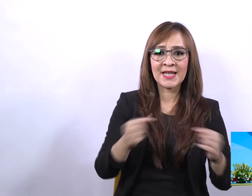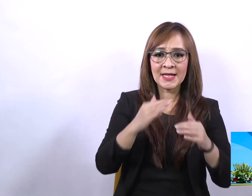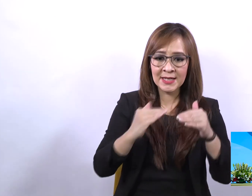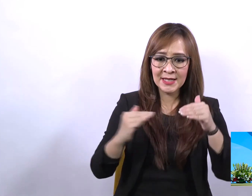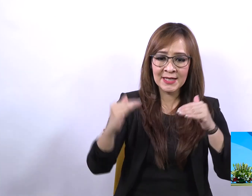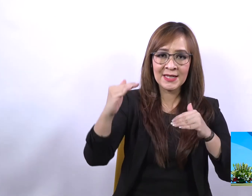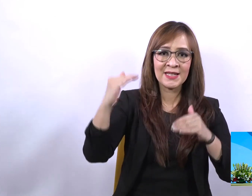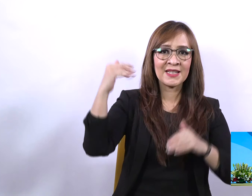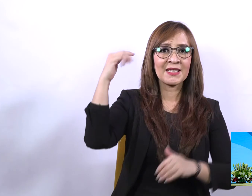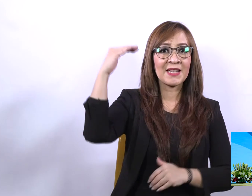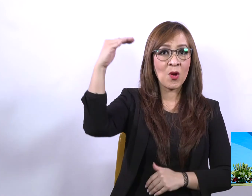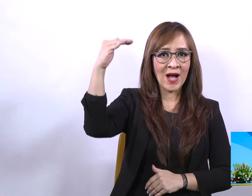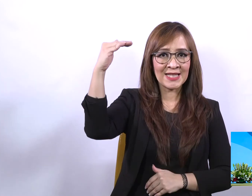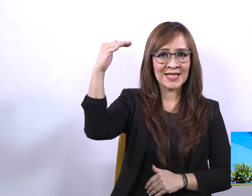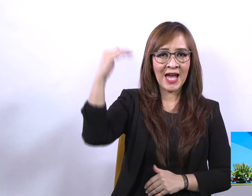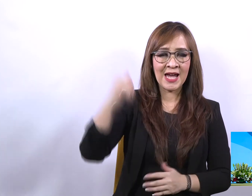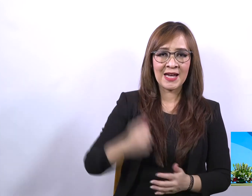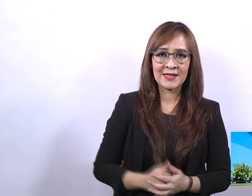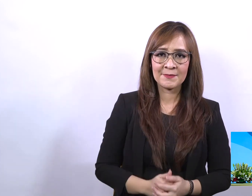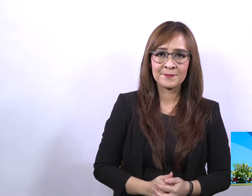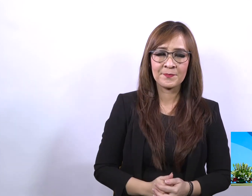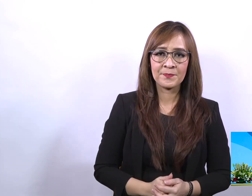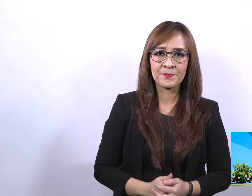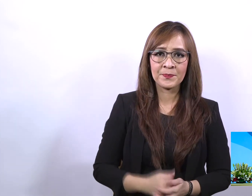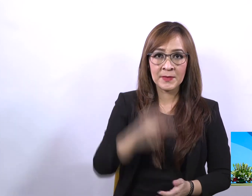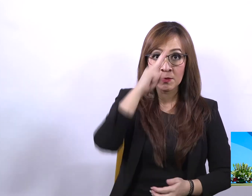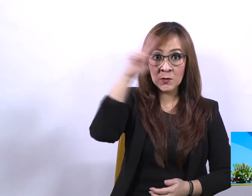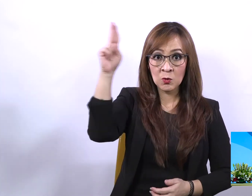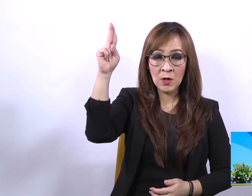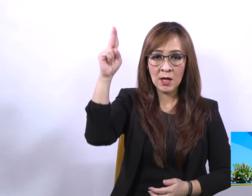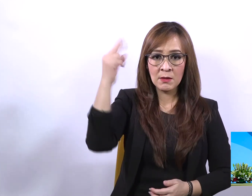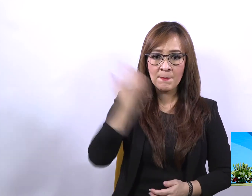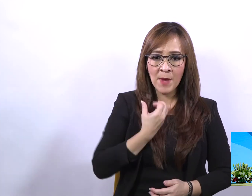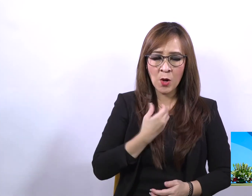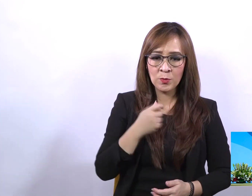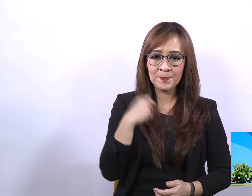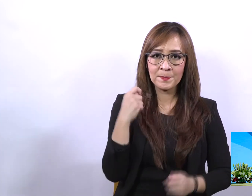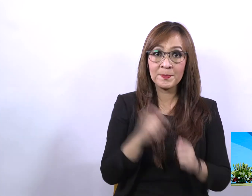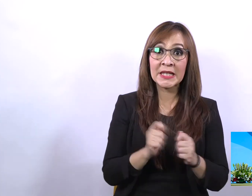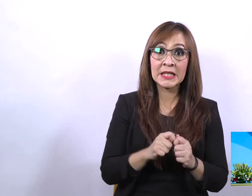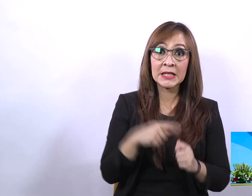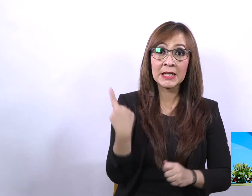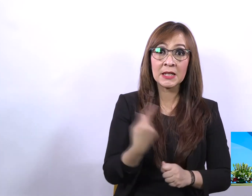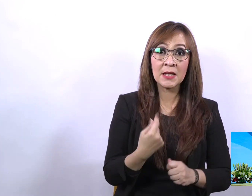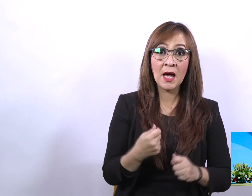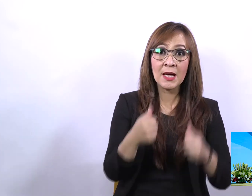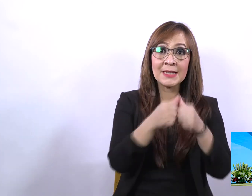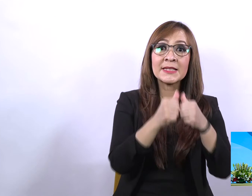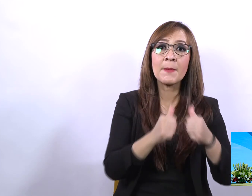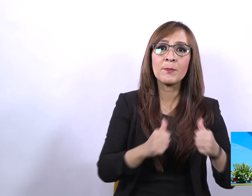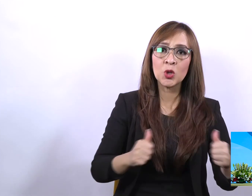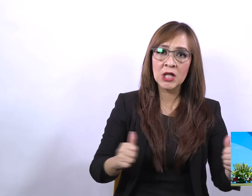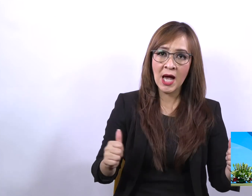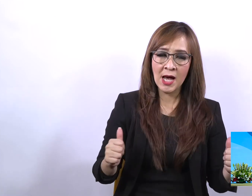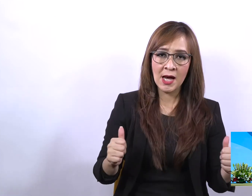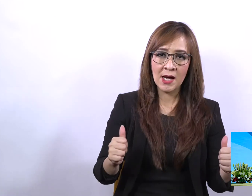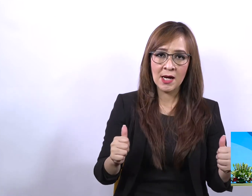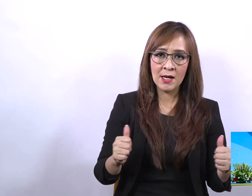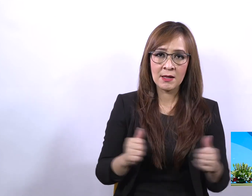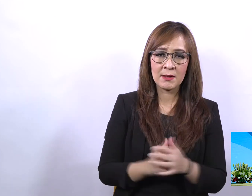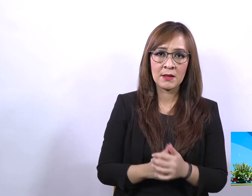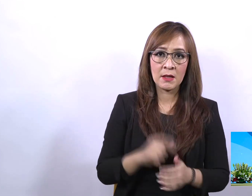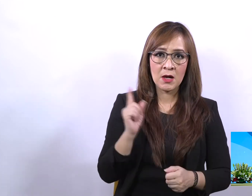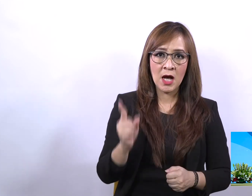Tuhan sedang mau Melati Kita ponsel yang mau menyempurnakan kita Sweep makin hari makin lama daging kita